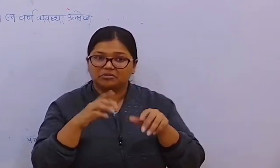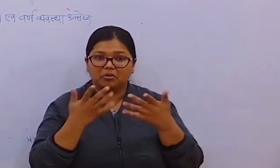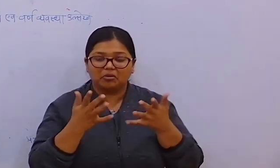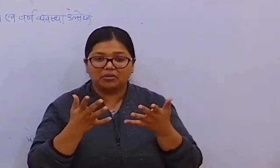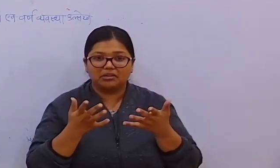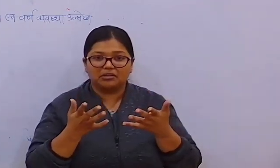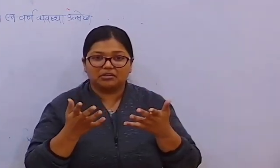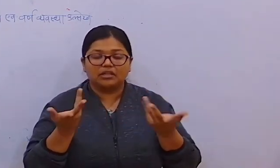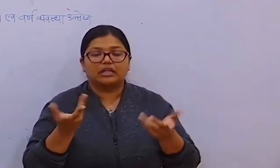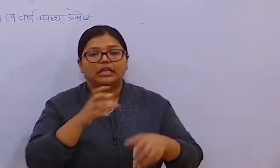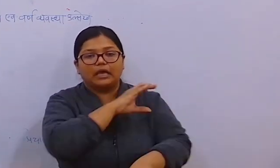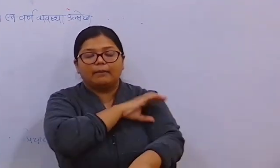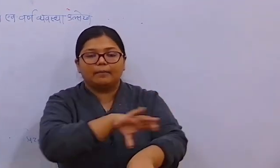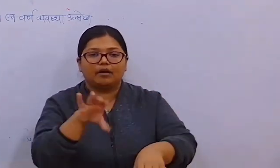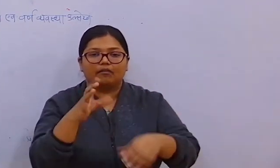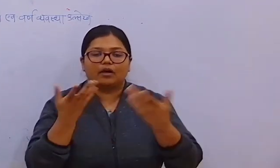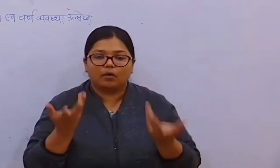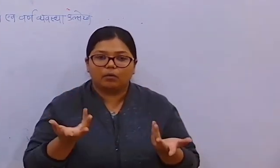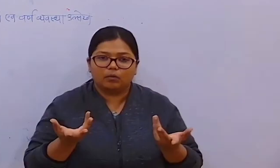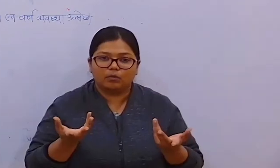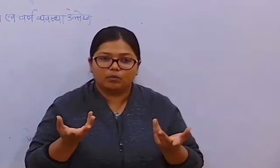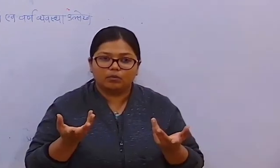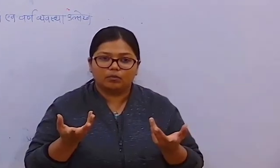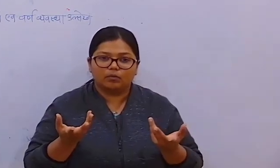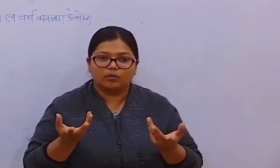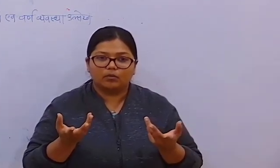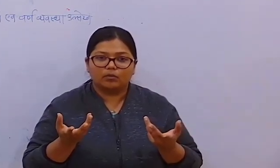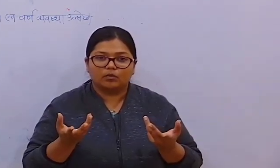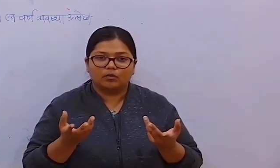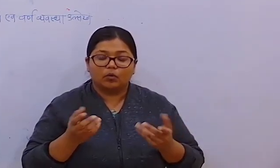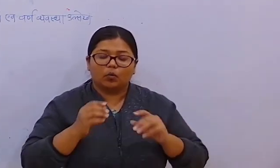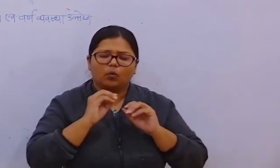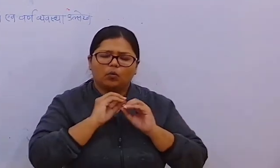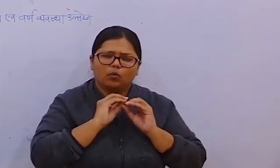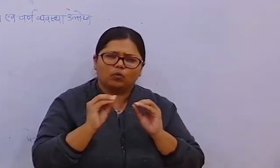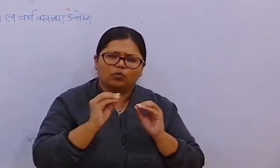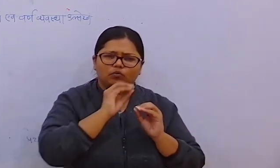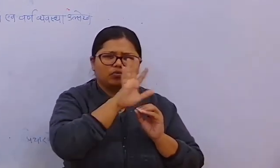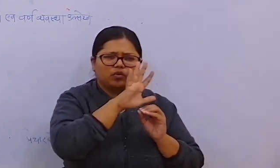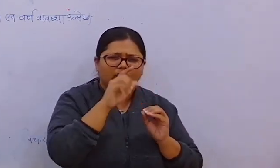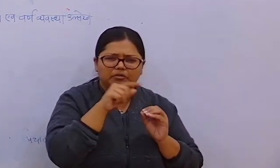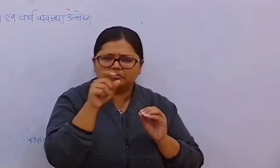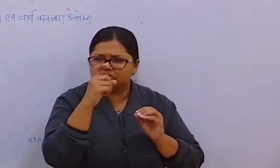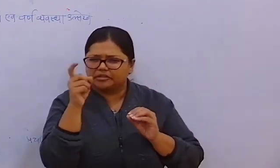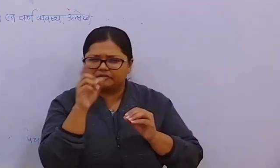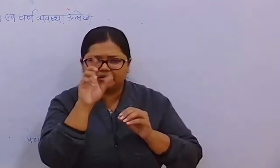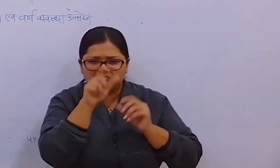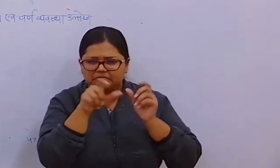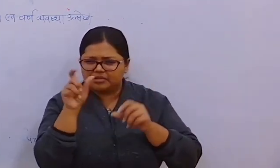लोग सीरियस हो। जो 5 लोग 7 लोग रेगुलर आते हैं वही सीखते हैं और कोई नहीं।